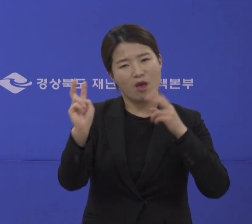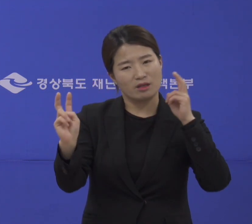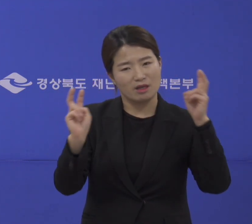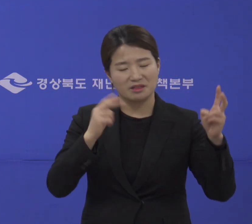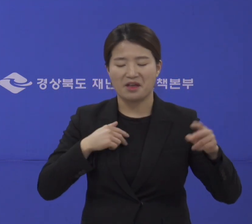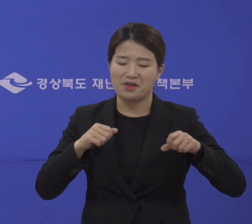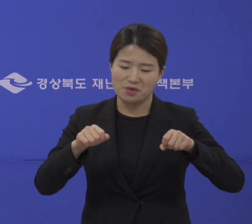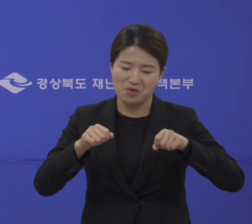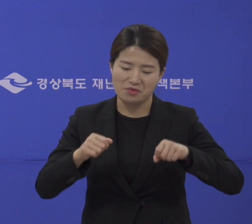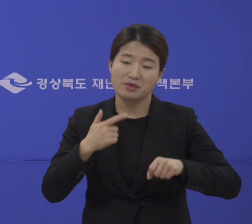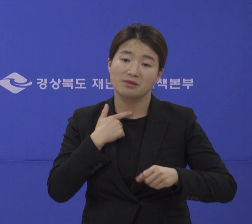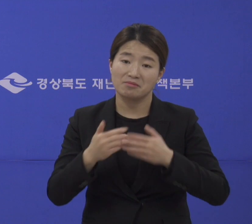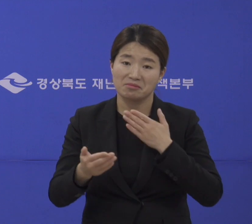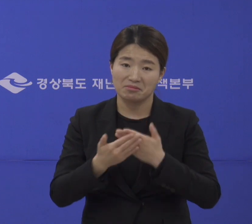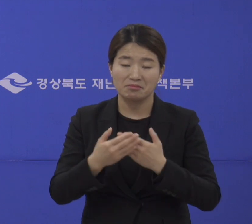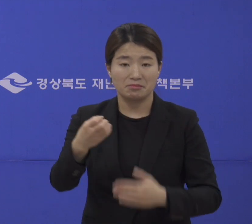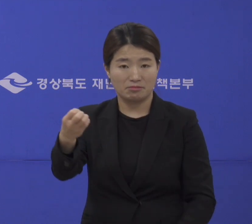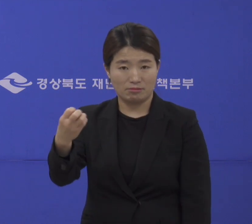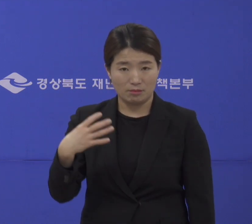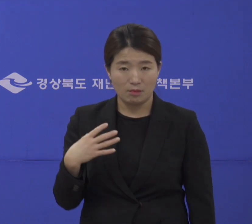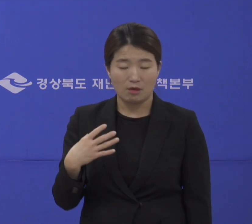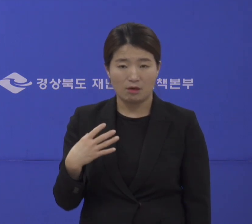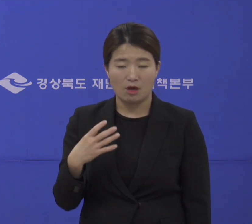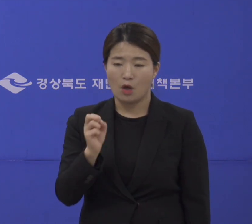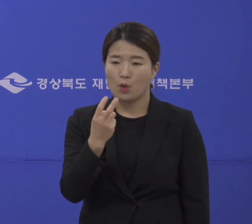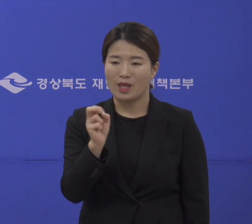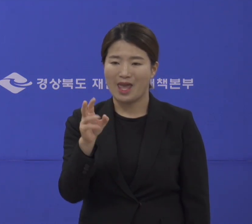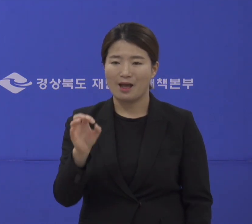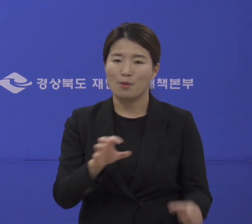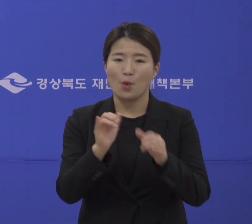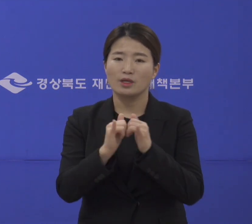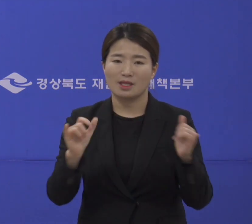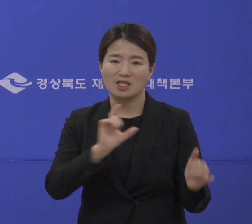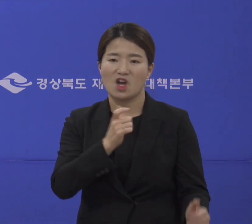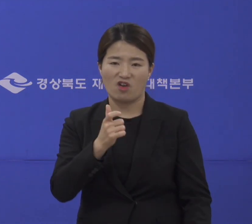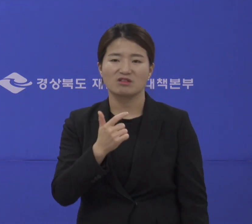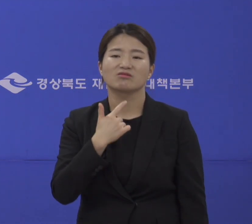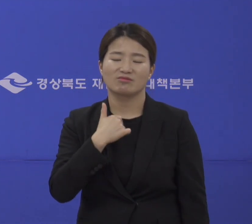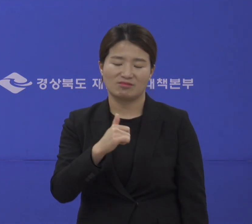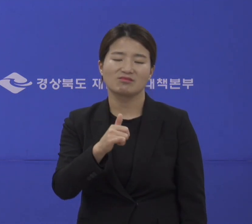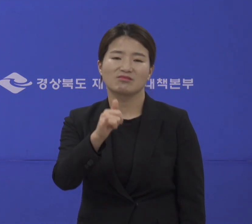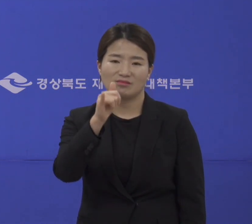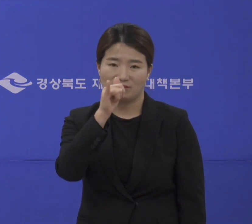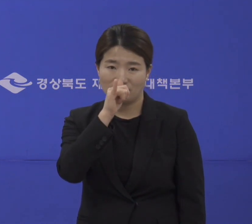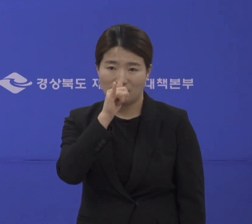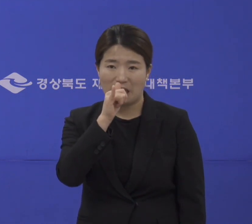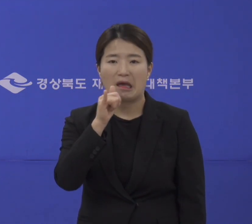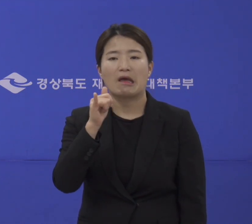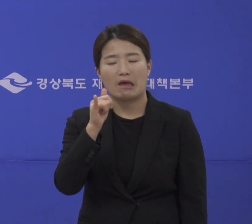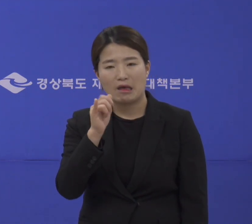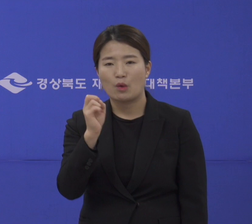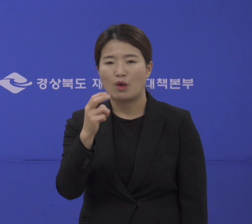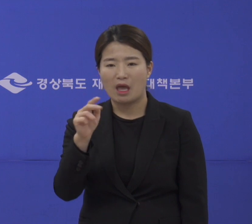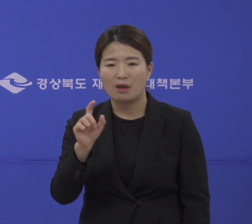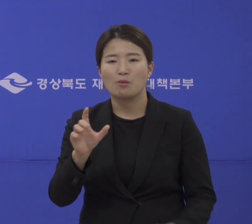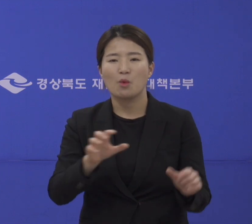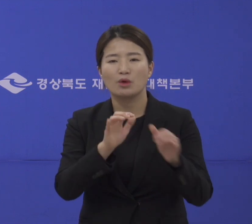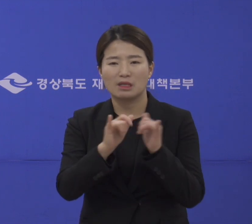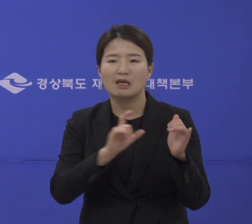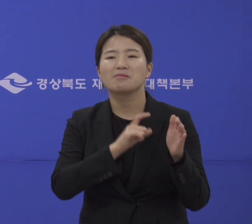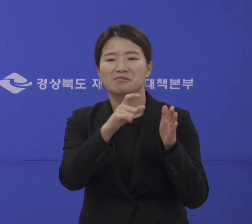했다 이런 분인데 요양보호사 자격증은 있었다. 그렇게 이분이 요양보호사로 등록이 된 것